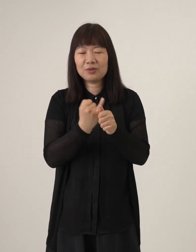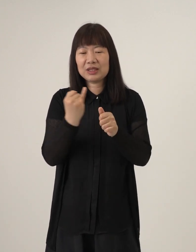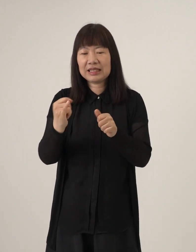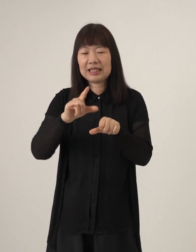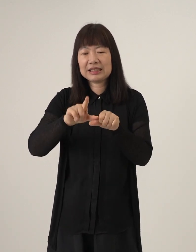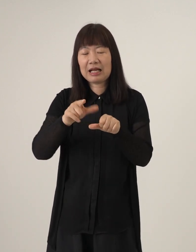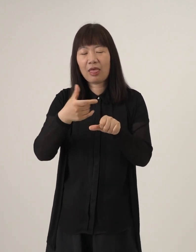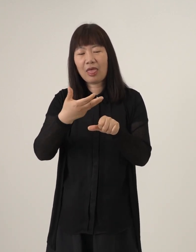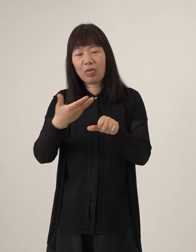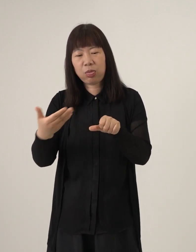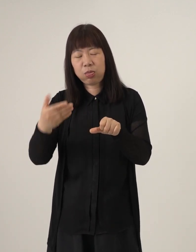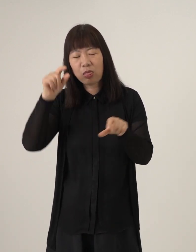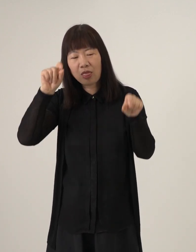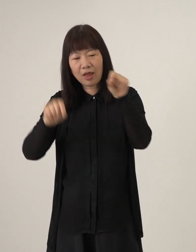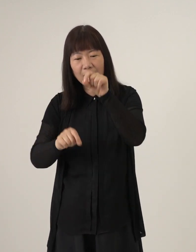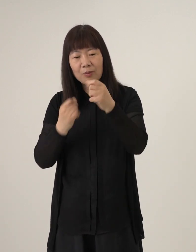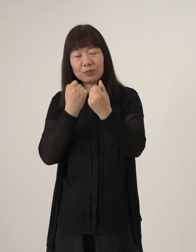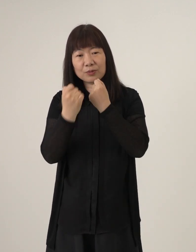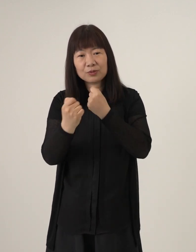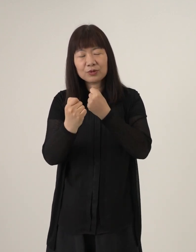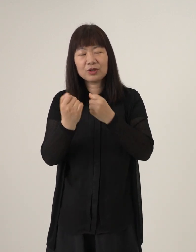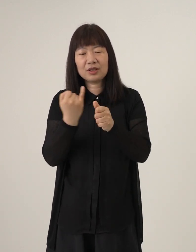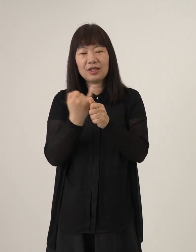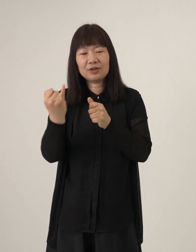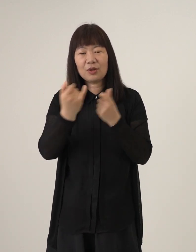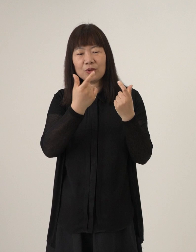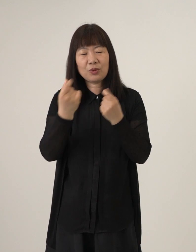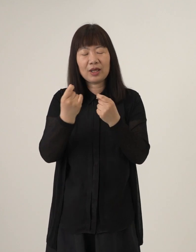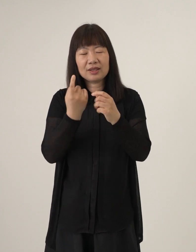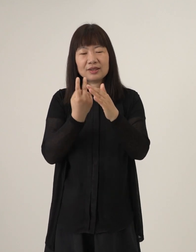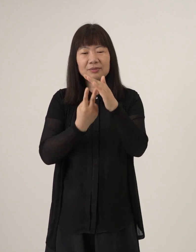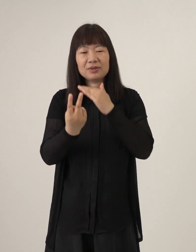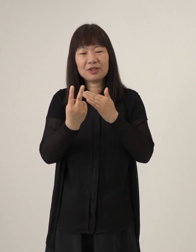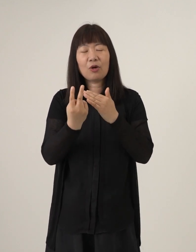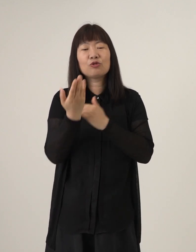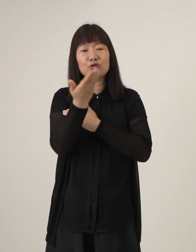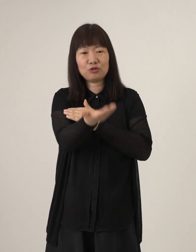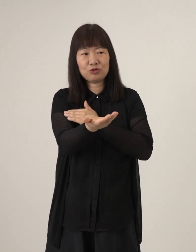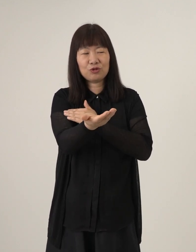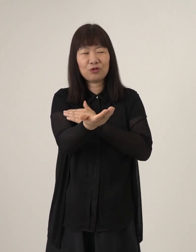동일한 비전을 주실 거라고 저는 확신해요. 그게 성경의 질서예요.